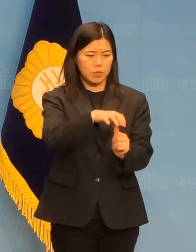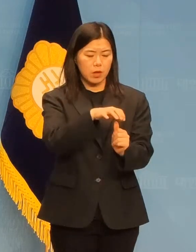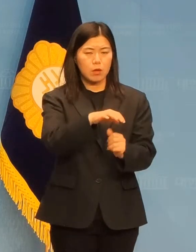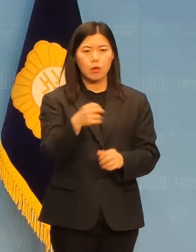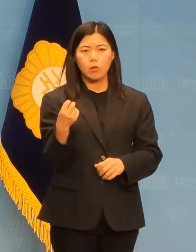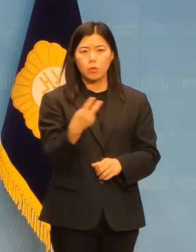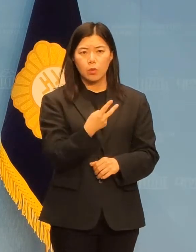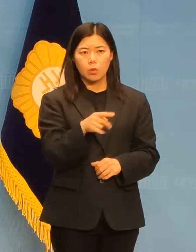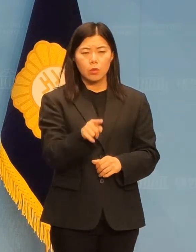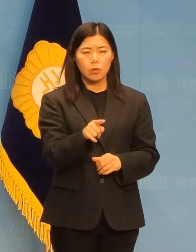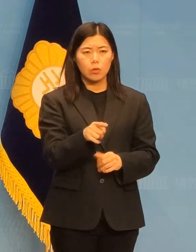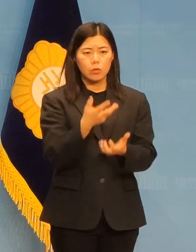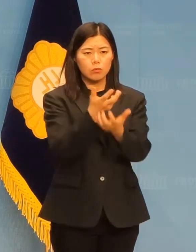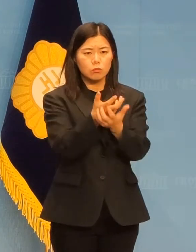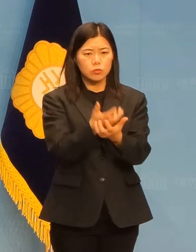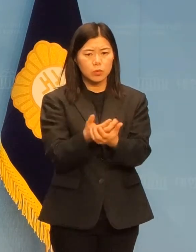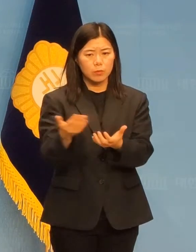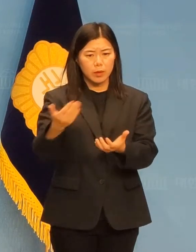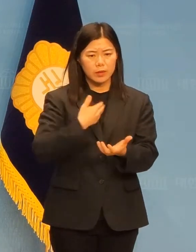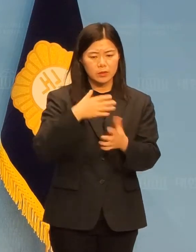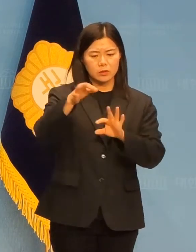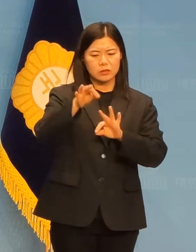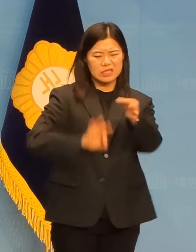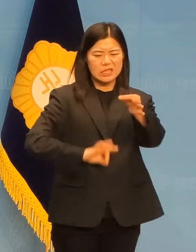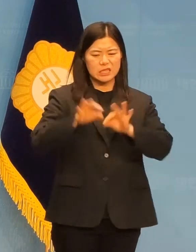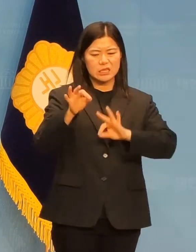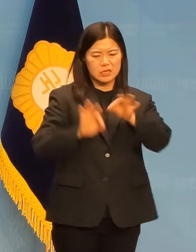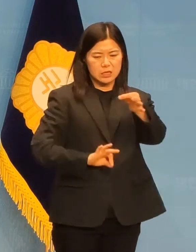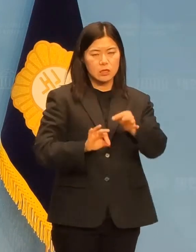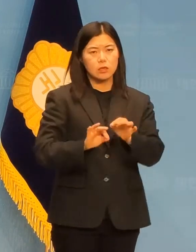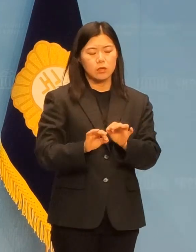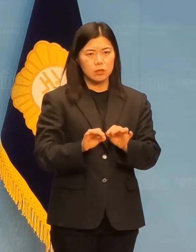들어오는 문서를 받아서 찢어버리는 등,